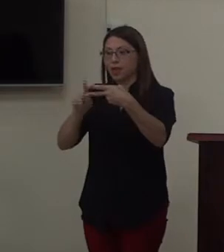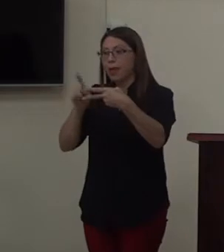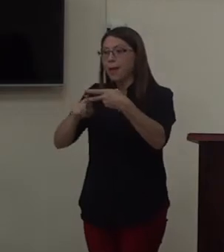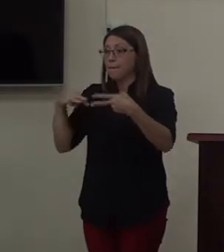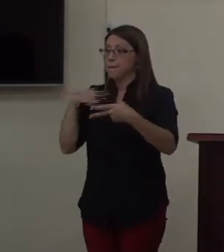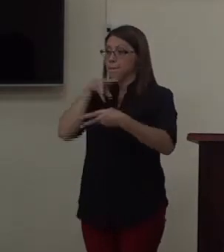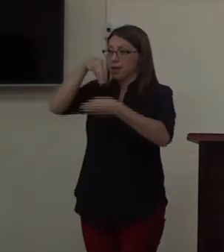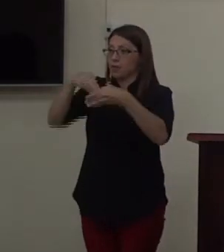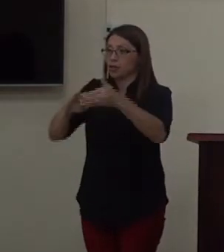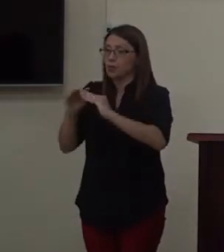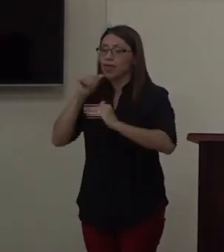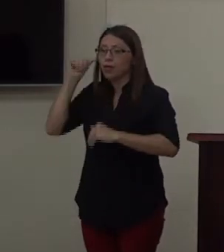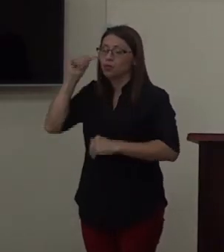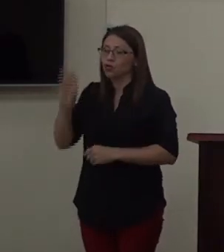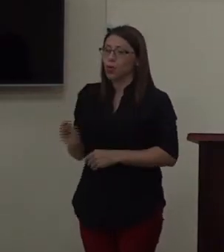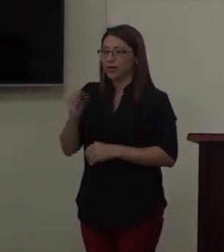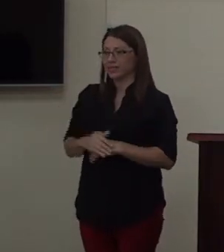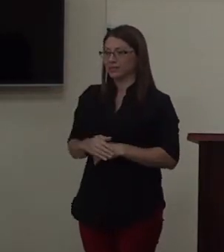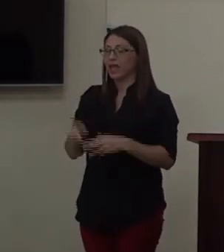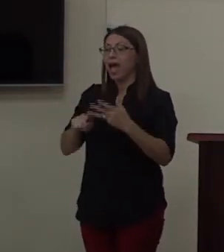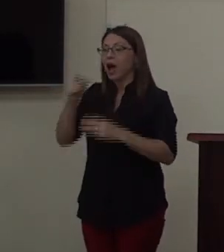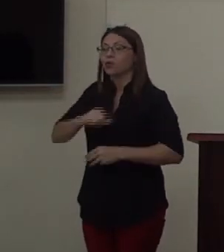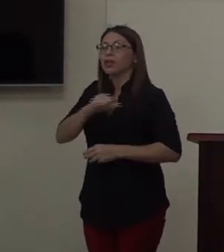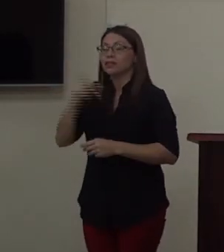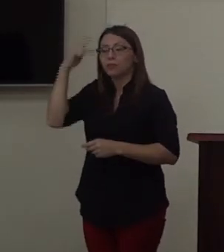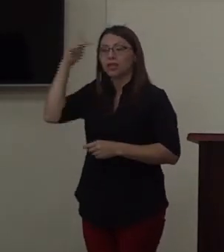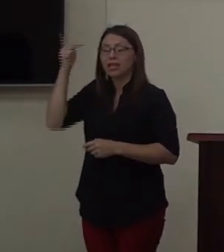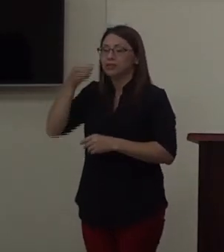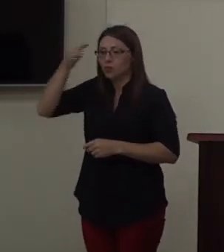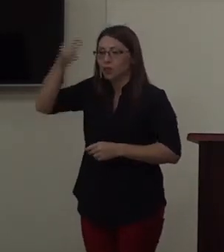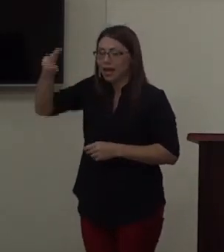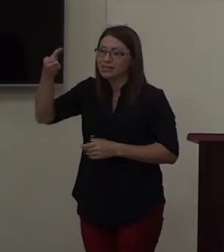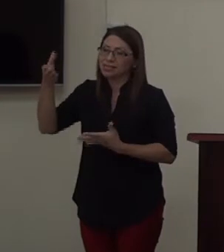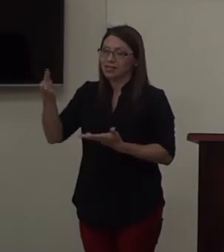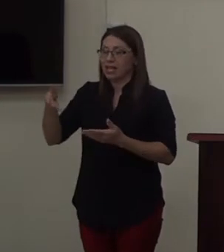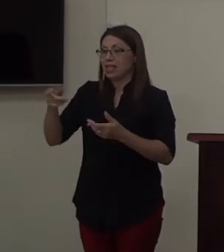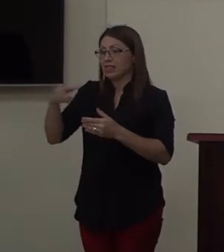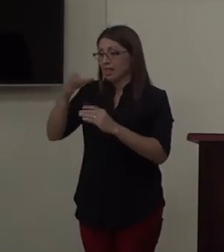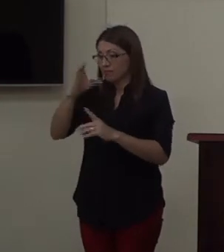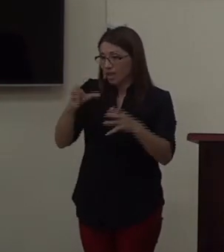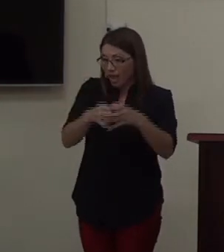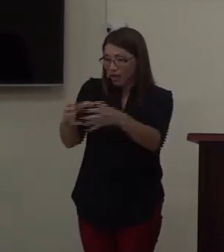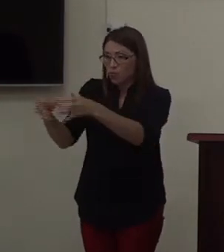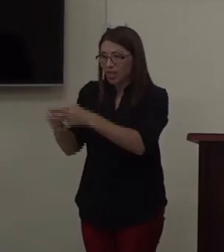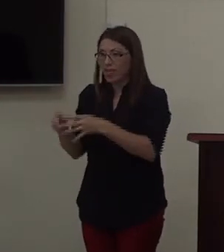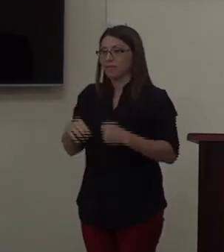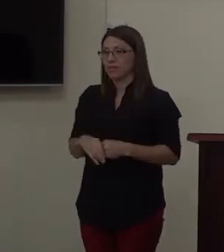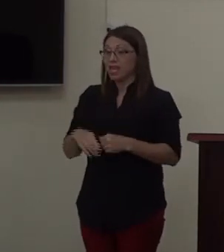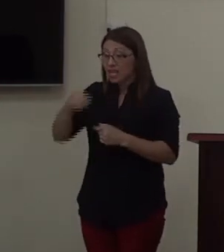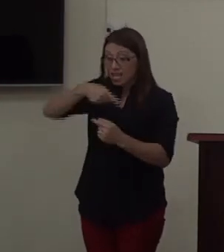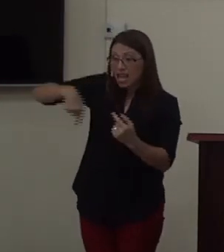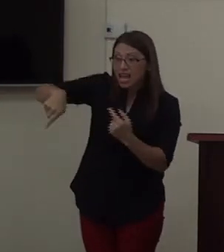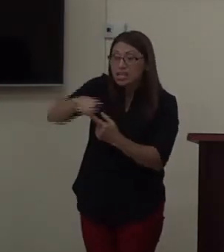adultos y jóvenes, y las autoridades políticas, culturales y lingüísticas de cada comunidad. Y en principio, interactúan entre